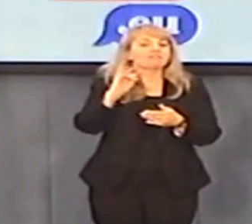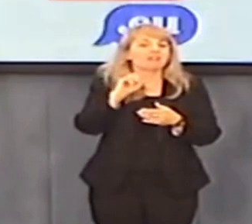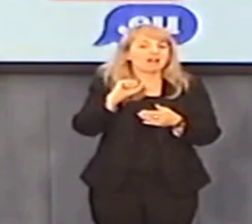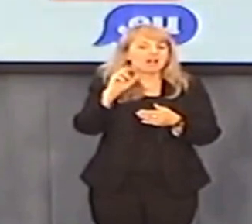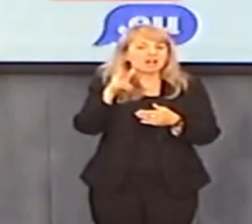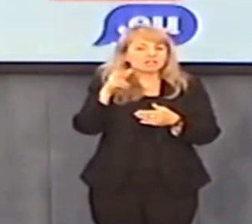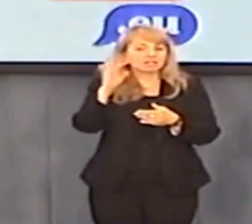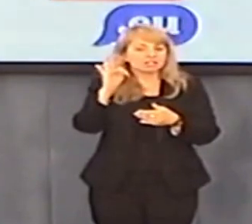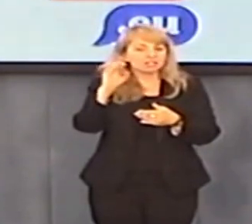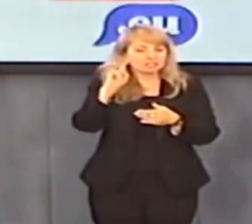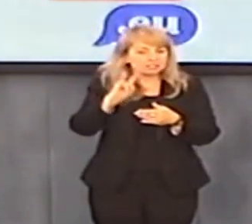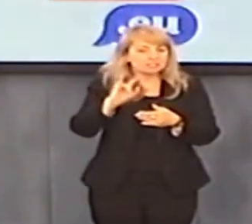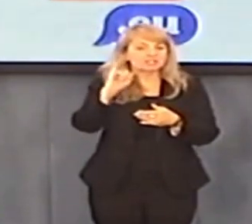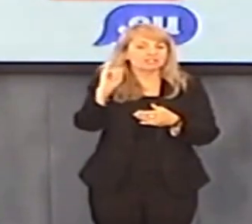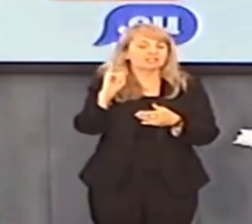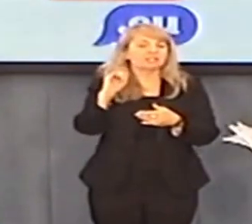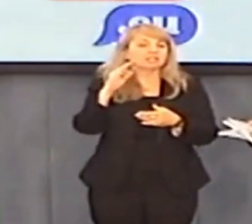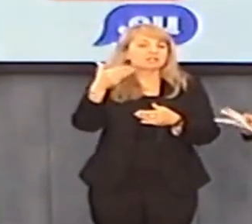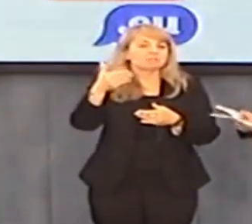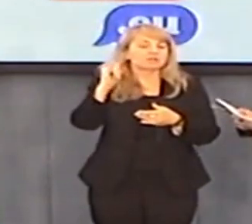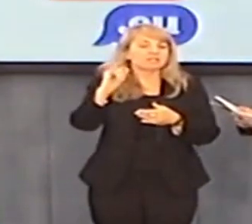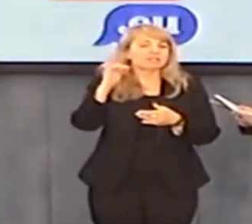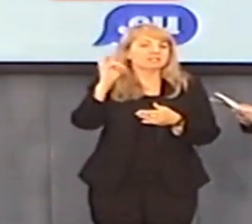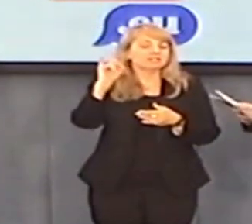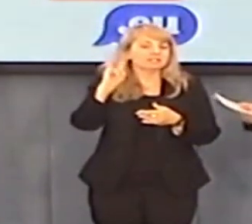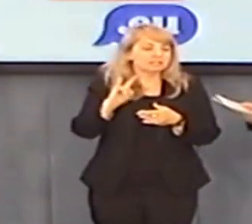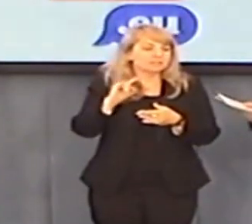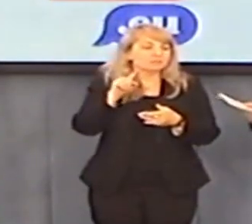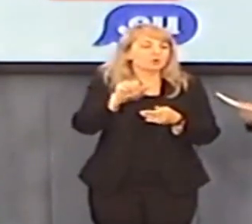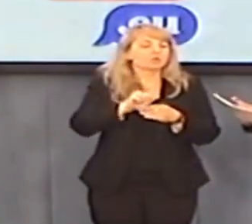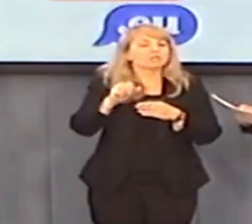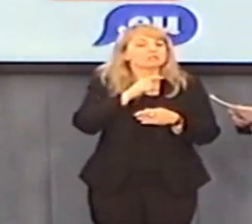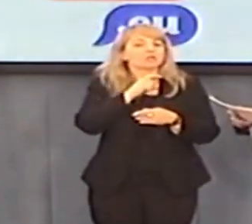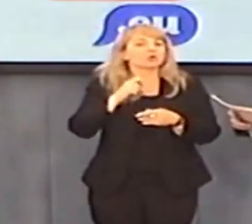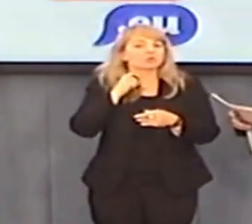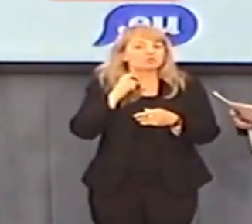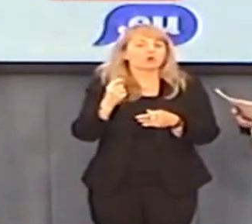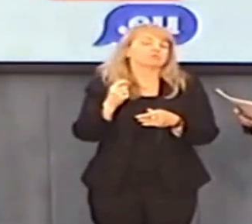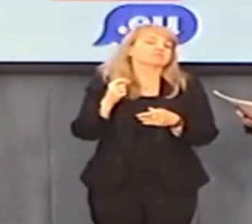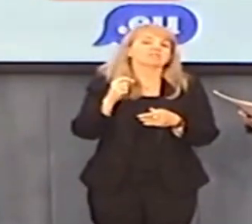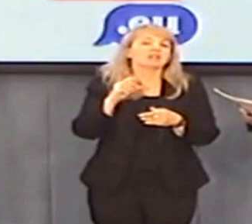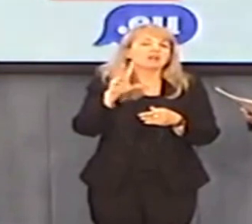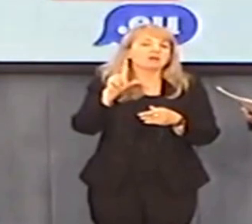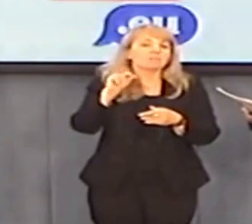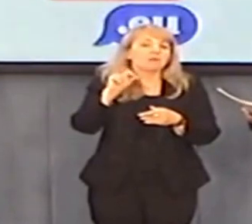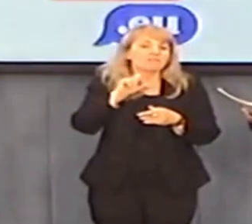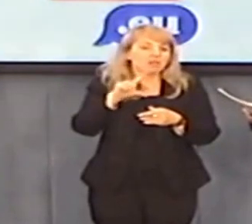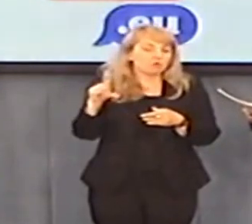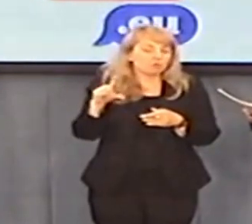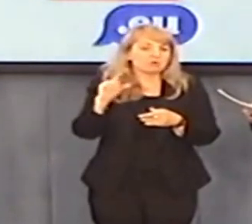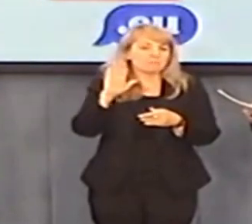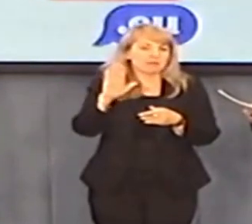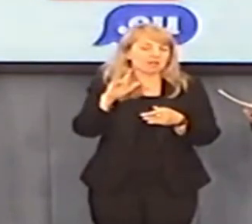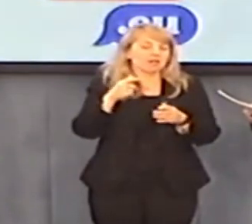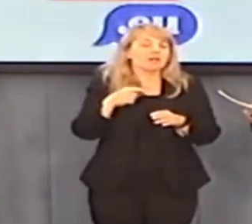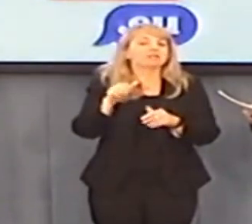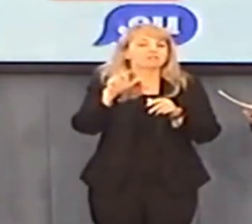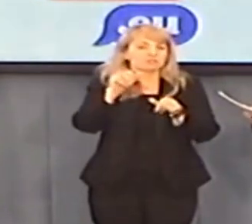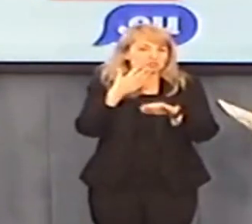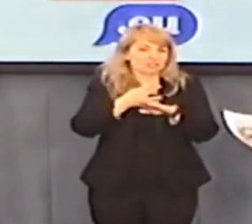Proszę Państwa, chodzi o księdza Pawła B., lat 47, ze zgromadzenia